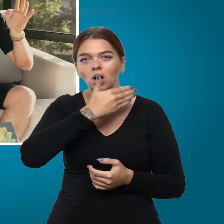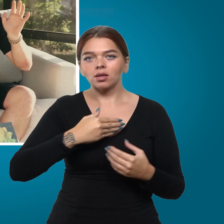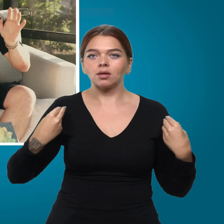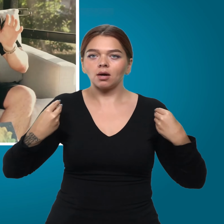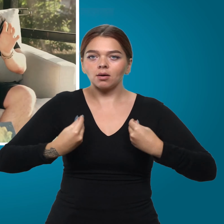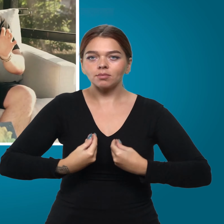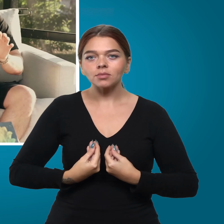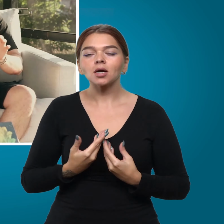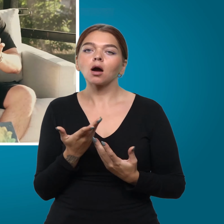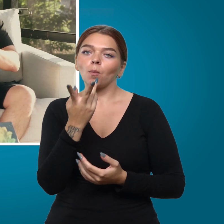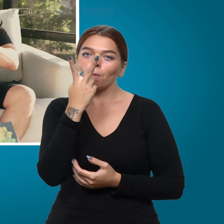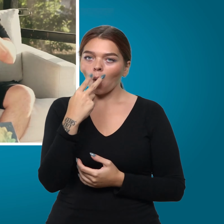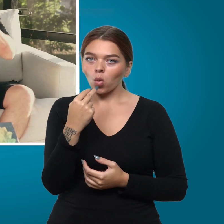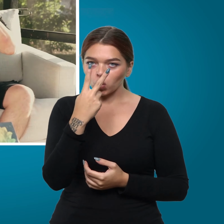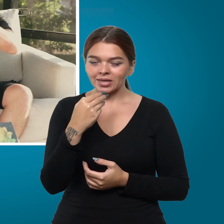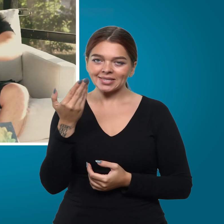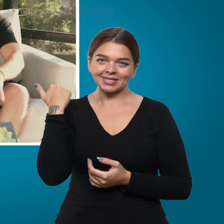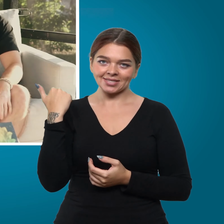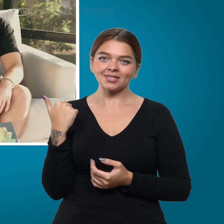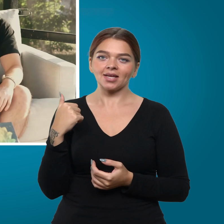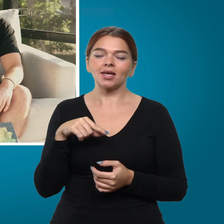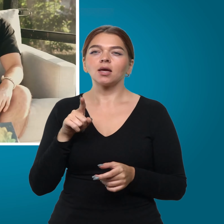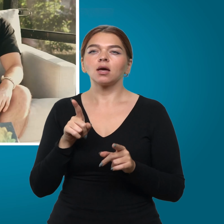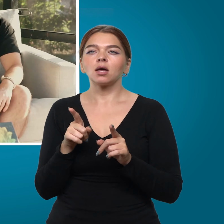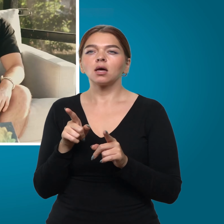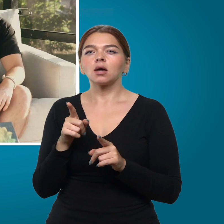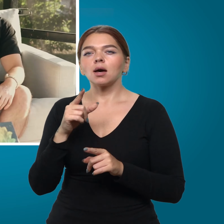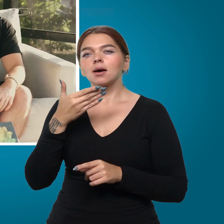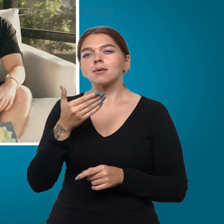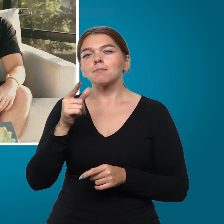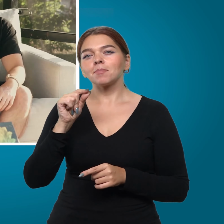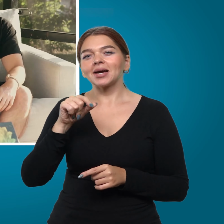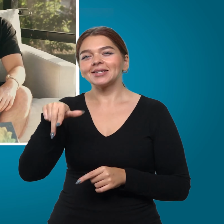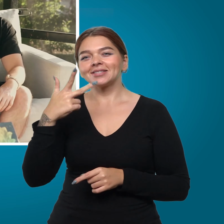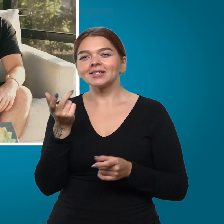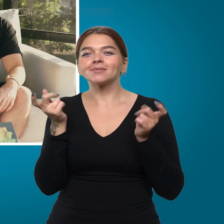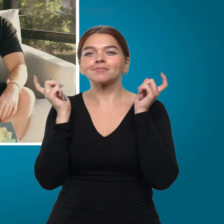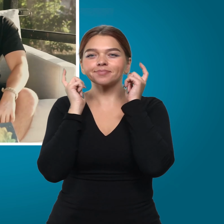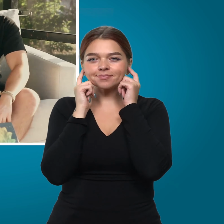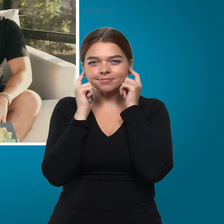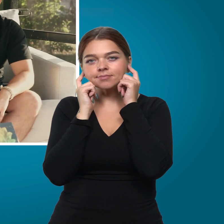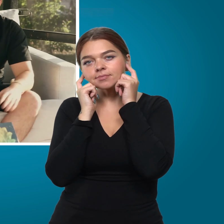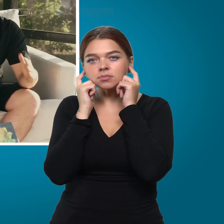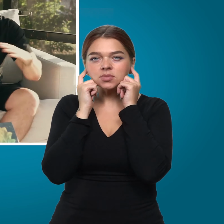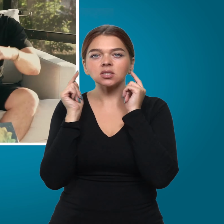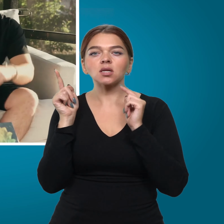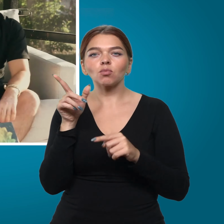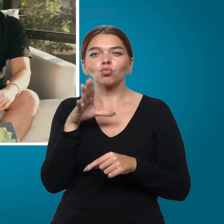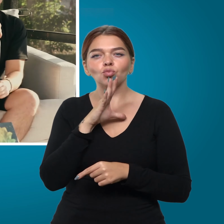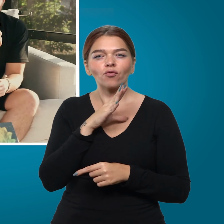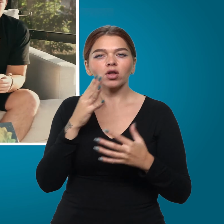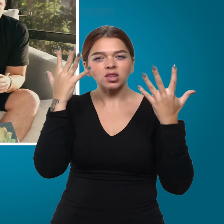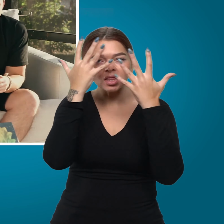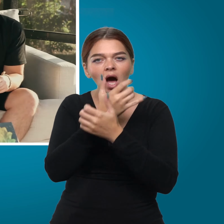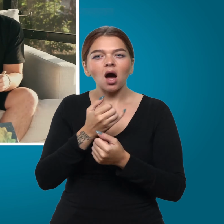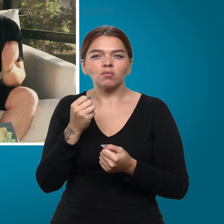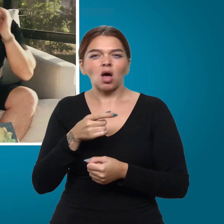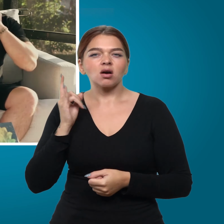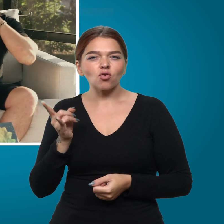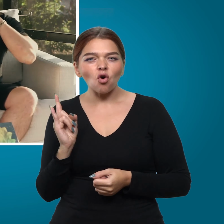viskas tamsėja, pilkėja ir tada bam, tamsu viskas toks, wow, kad kažkaip nueina į tą pusę, tai nueina, bet aš